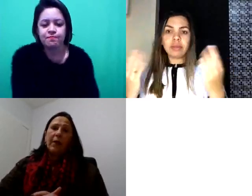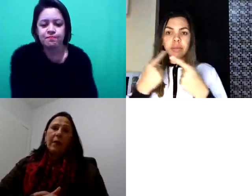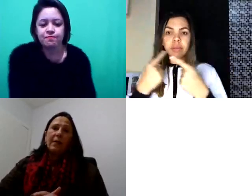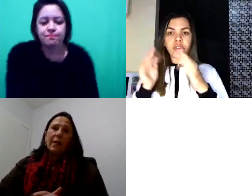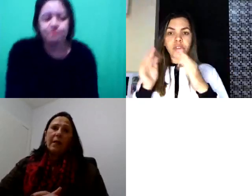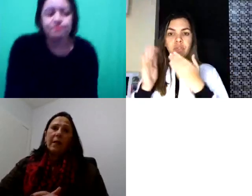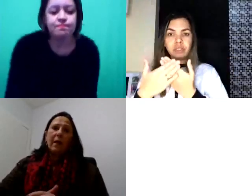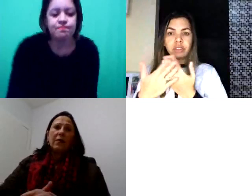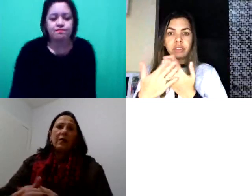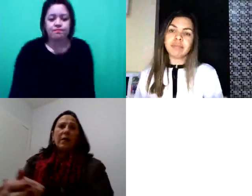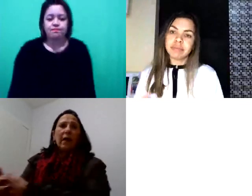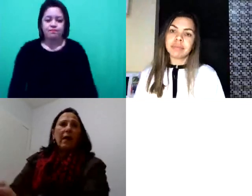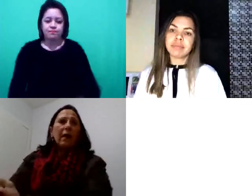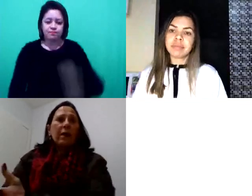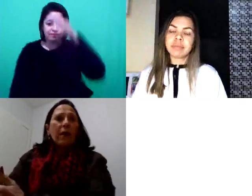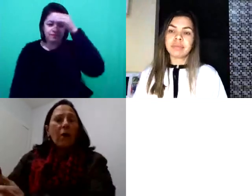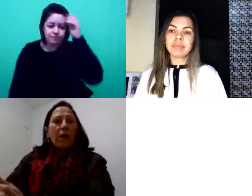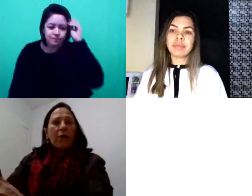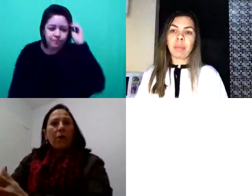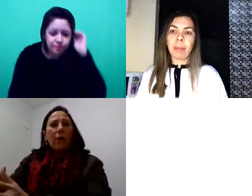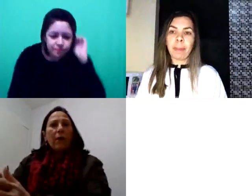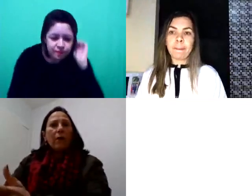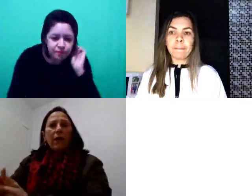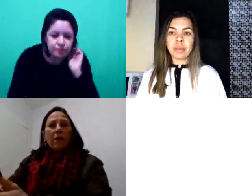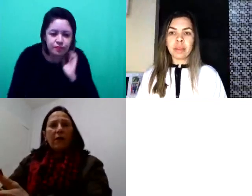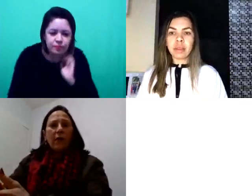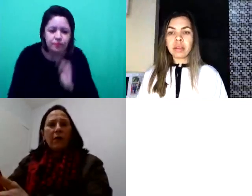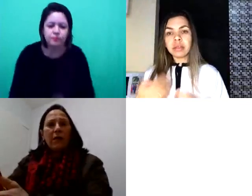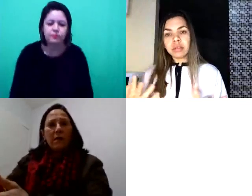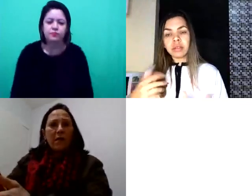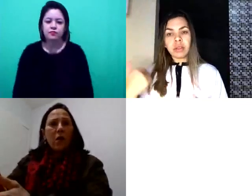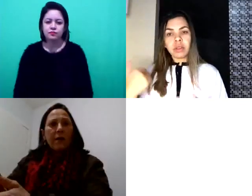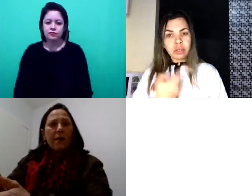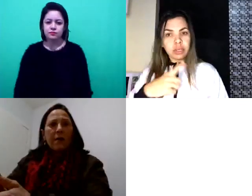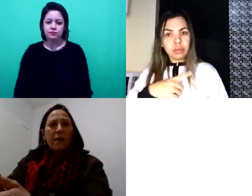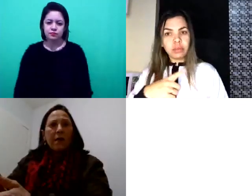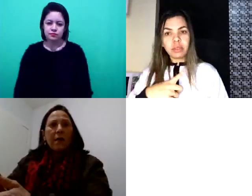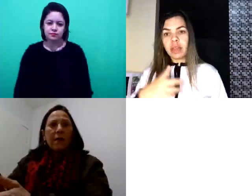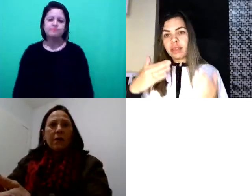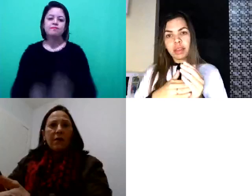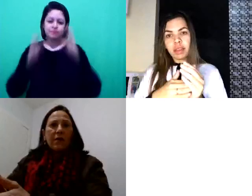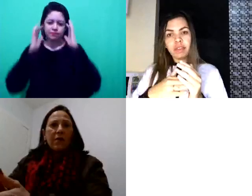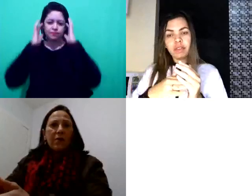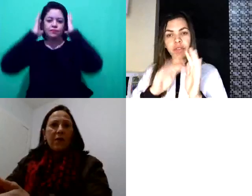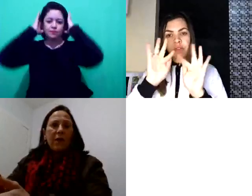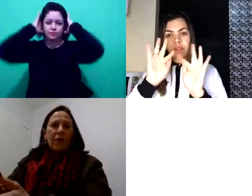Porque assim a gente tem que, de qualquer forma, colocar até o final do mês essas notas. Então, se vocês não tiverem